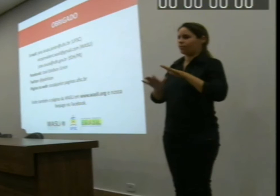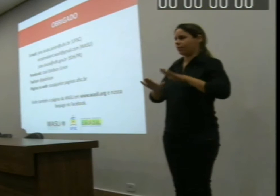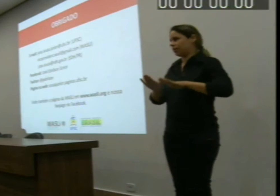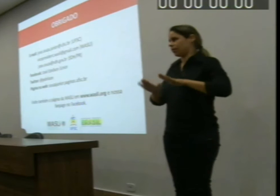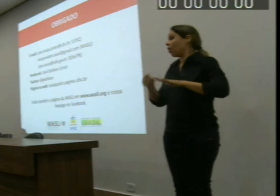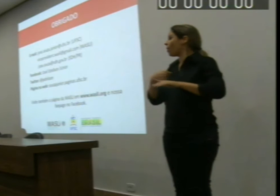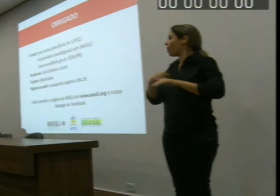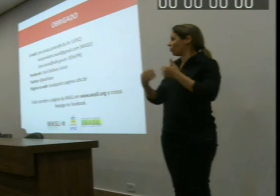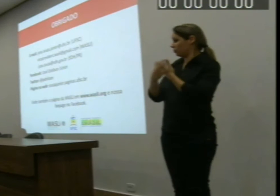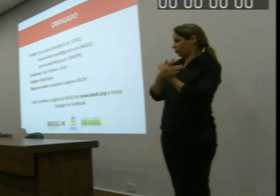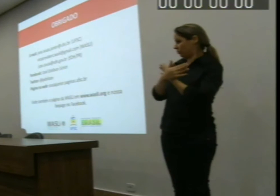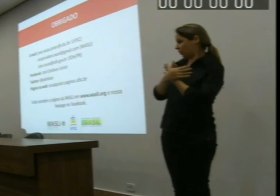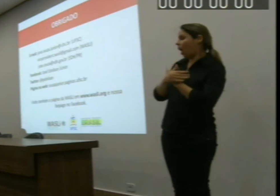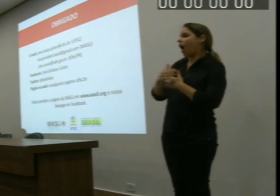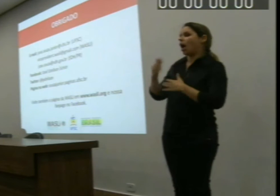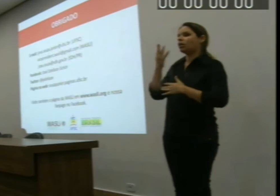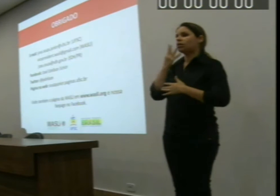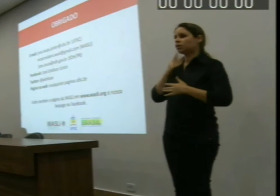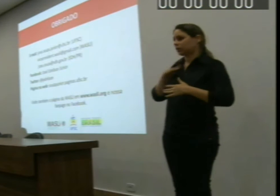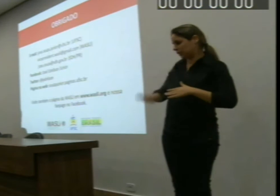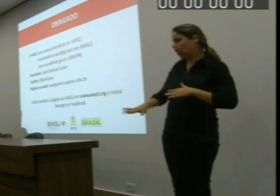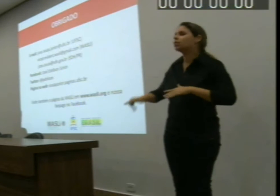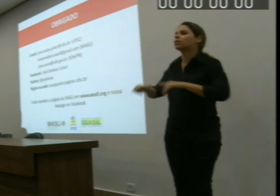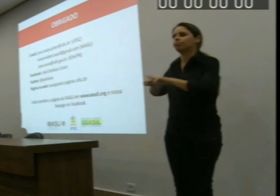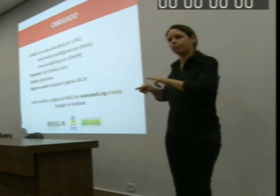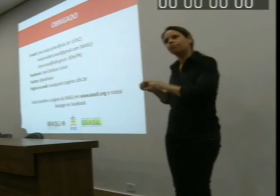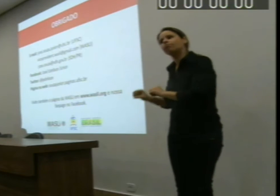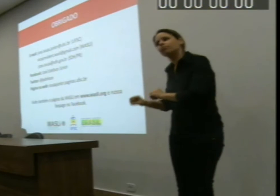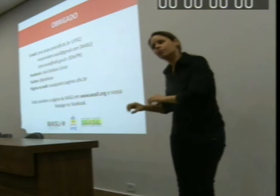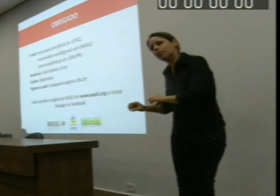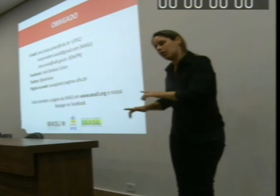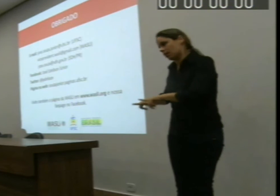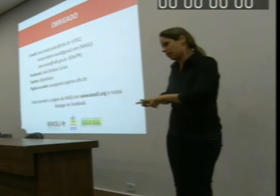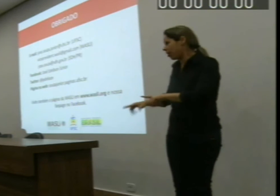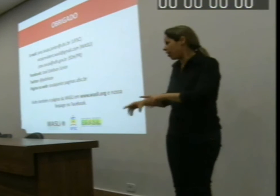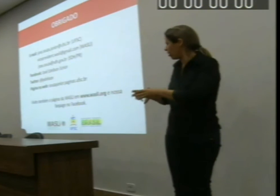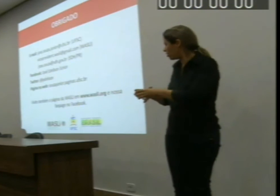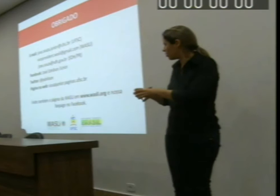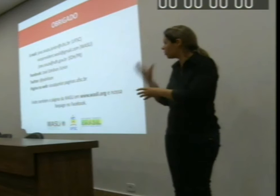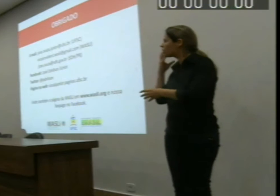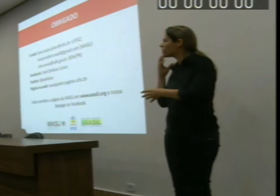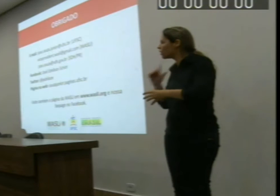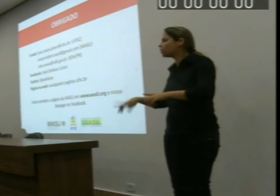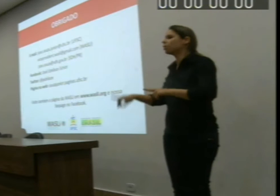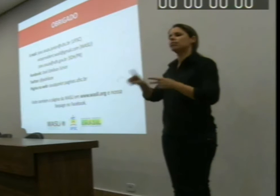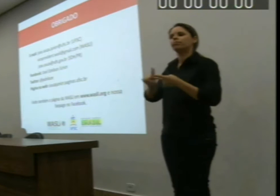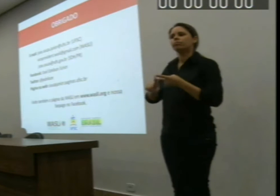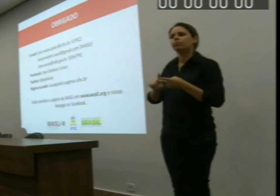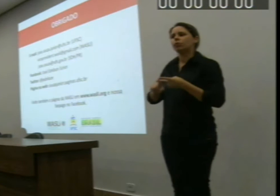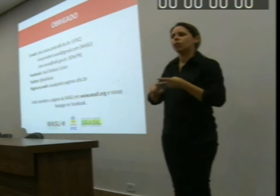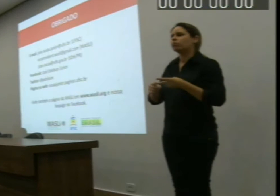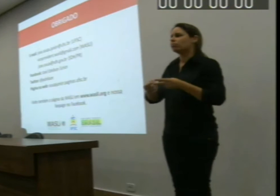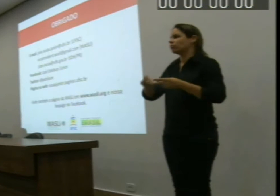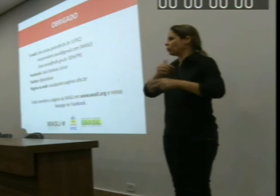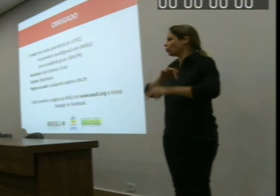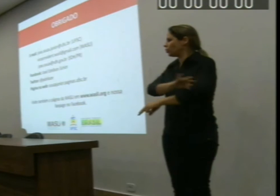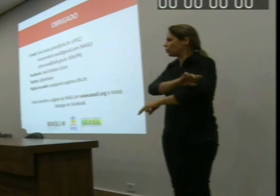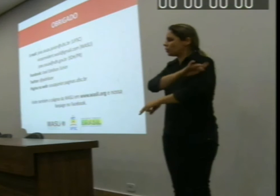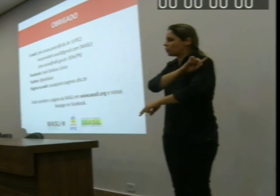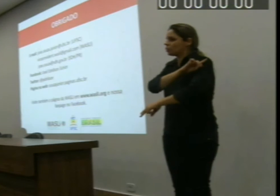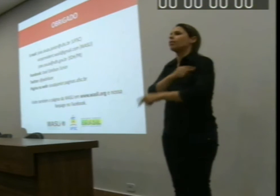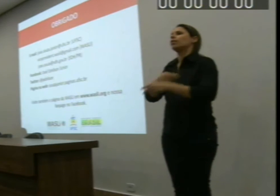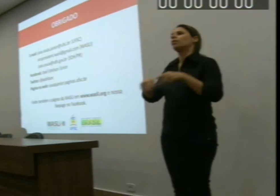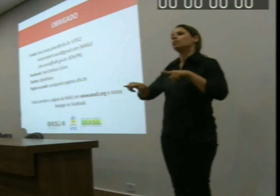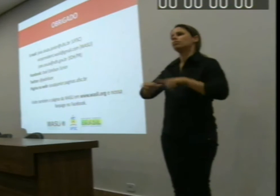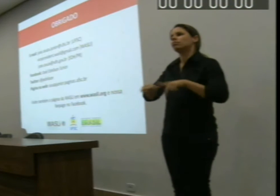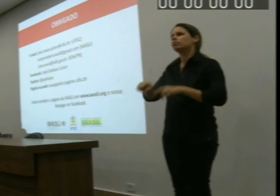ainda das séries iniciais Eu já trabalhei na na na na no ensino fundamental Eu já trabalhei no ensino médio